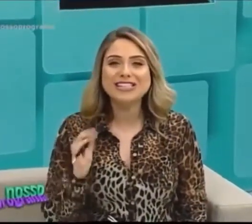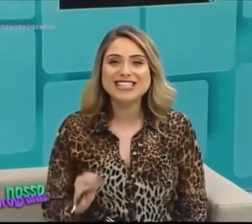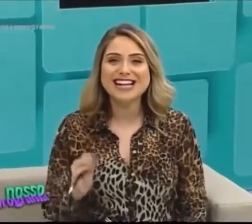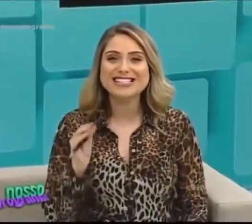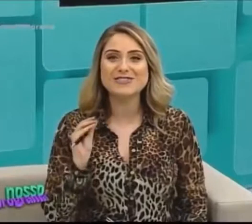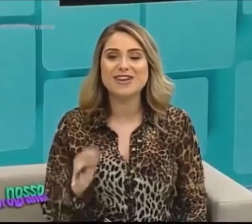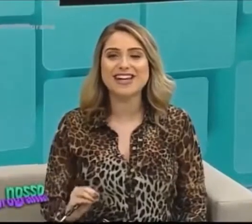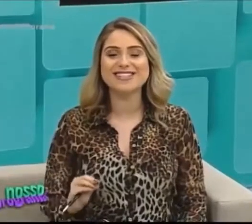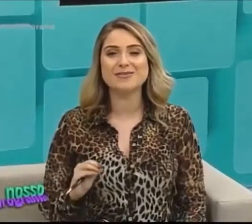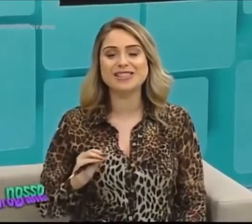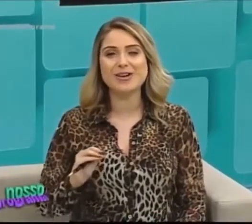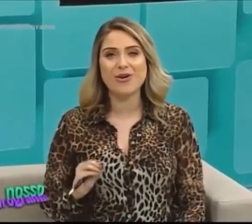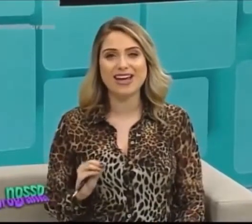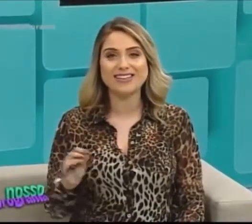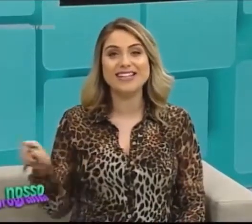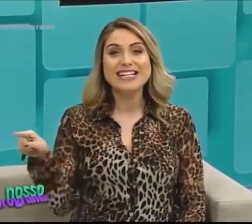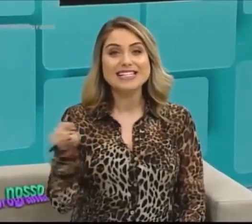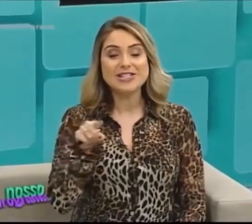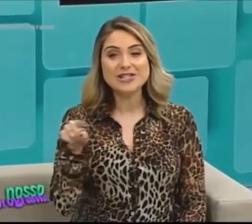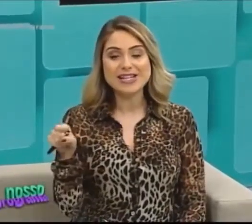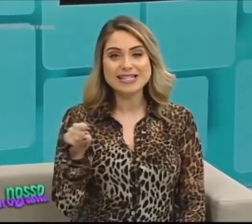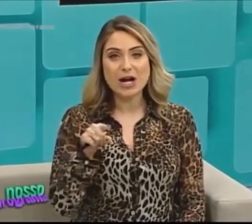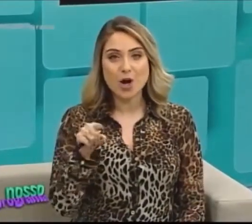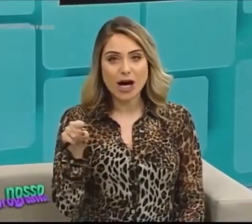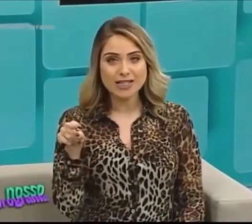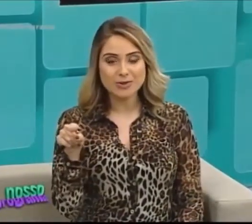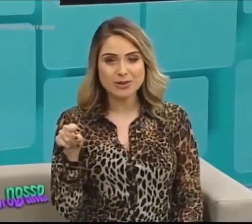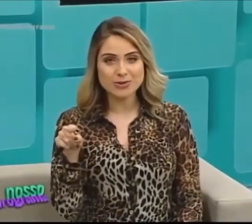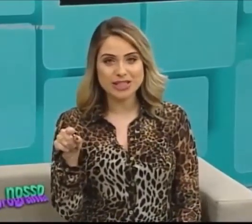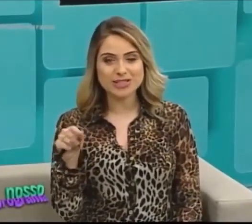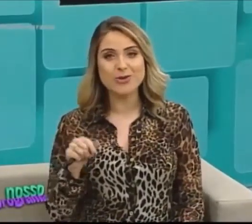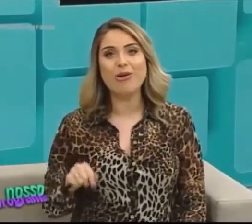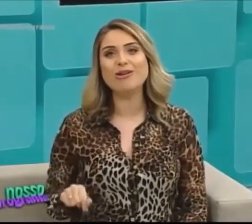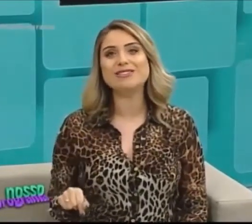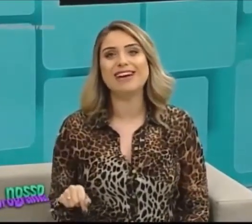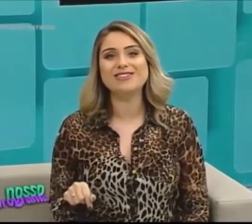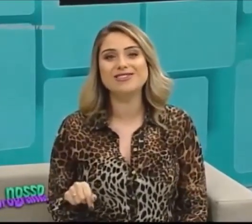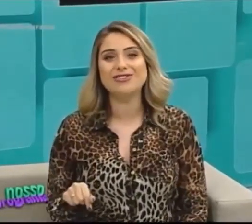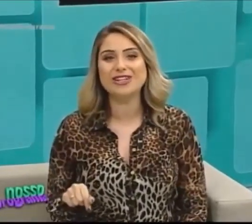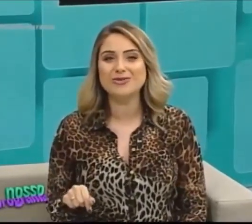planejar as férias da maneira correta. Seja as férias agora, do meio do ano, ou as férias de final